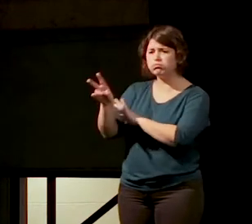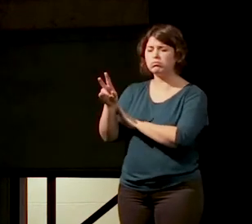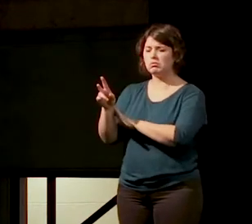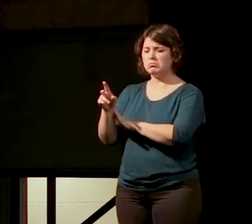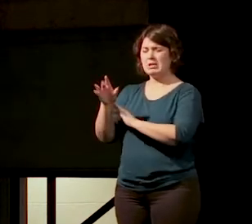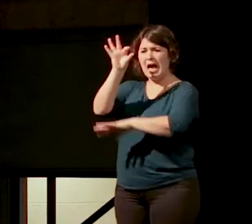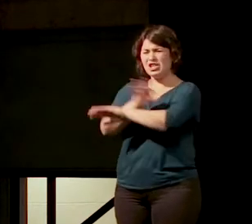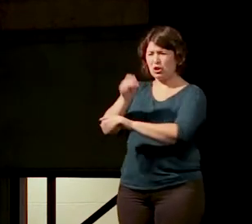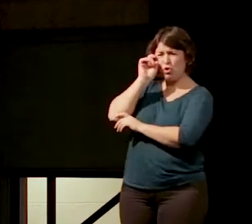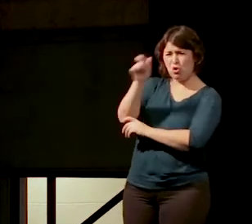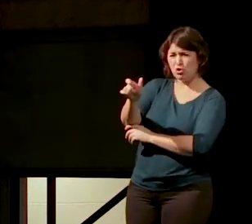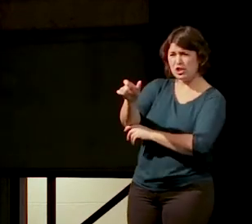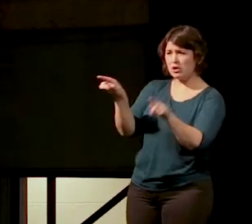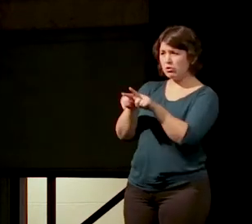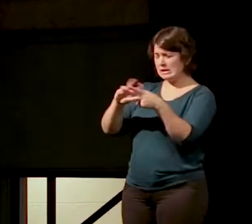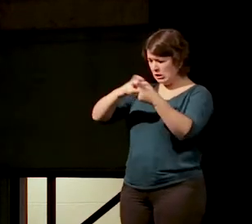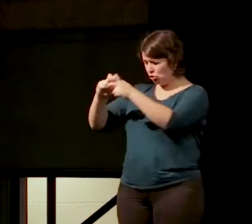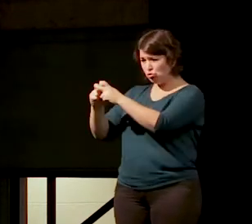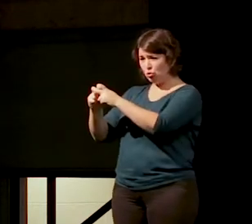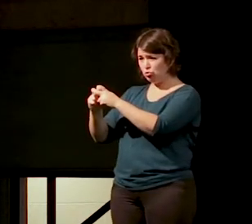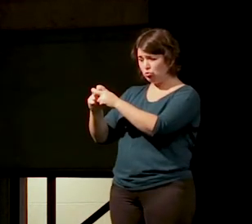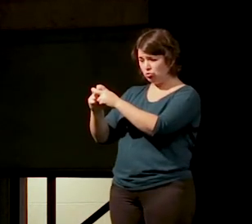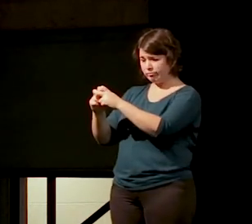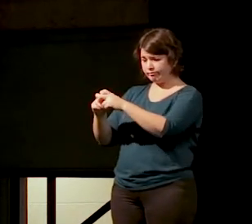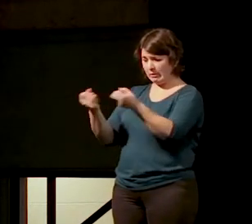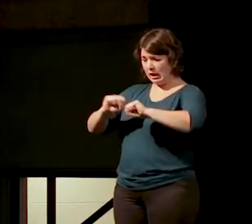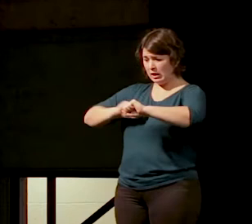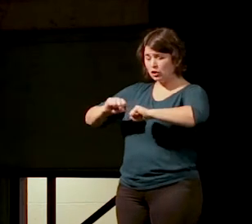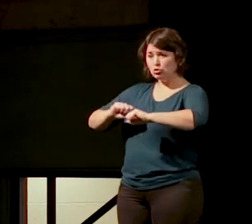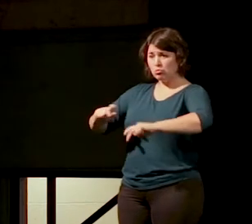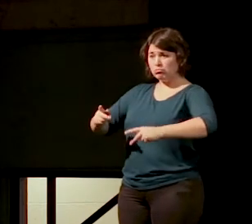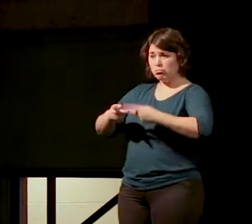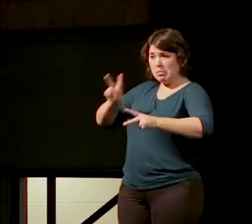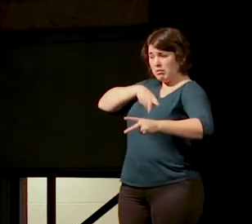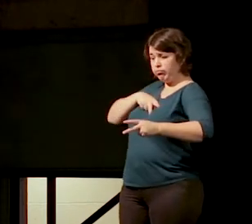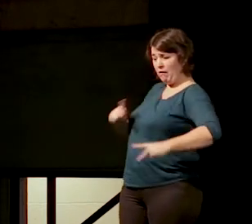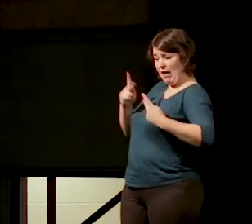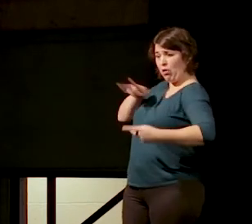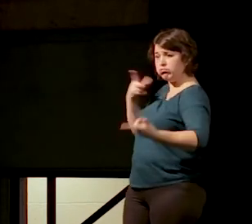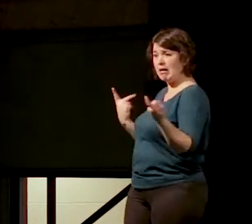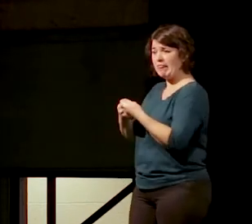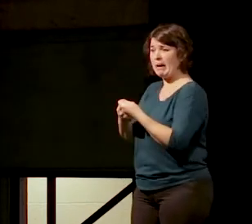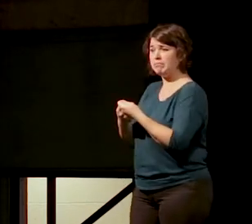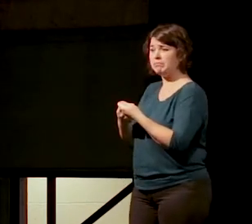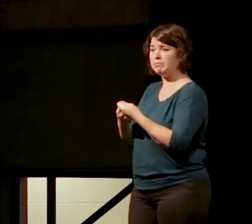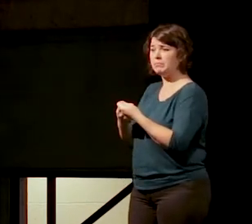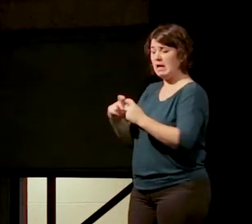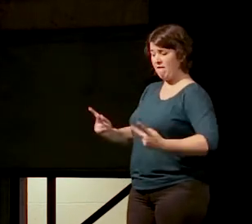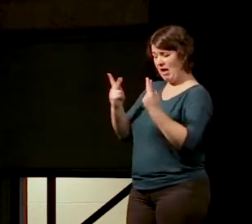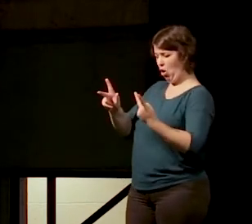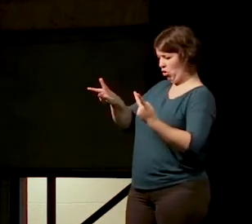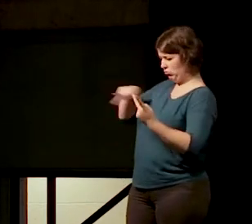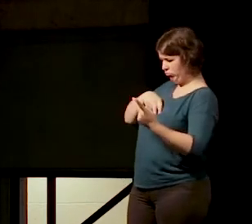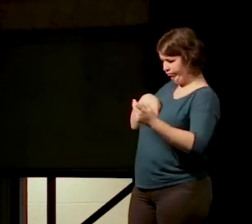architecture cohérente, une armature à notre action publique, nos valeurs. Soyons tous fidèles à nos valeurs, oui, celles qui fondent